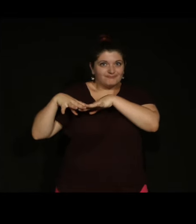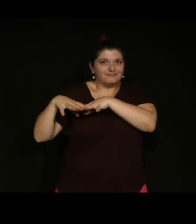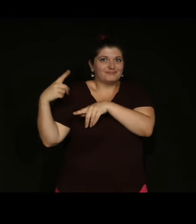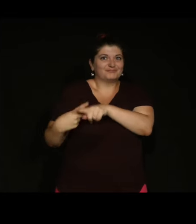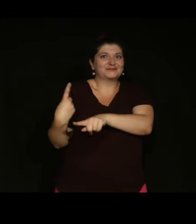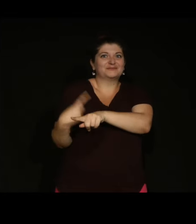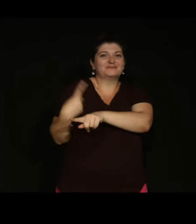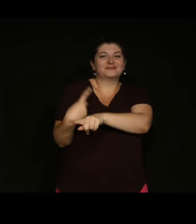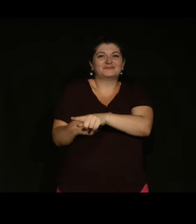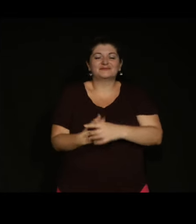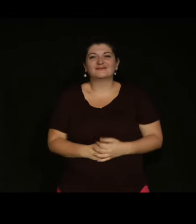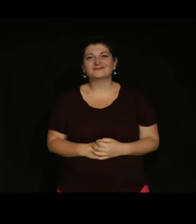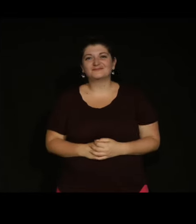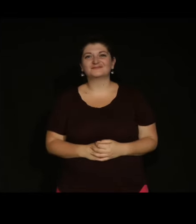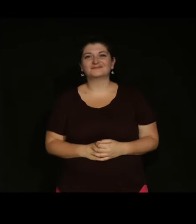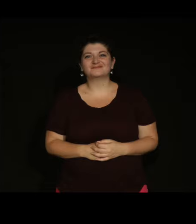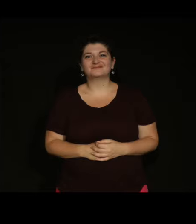l'histoire et puis le travail, quoi.